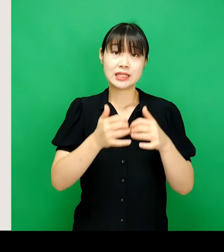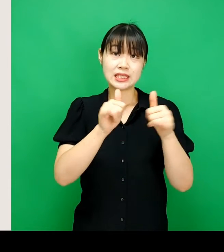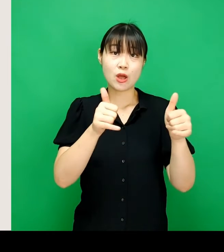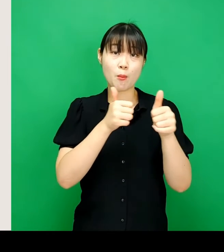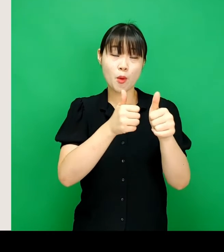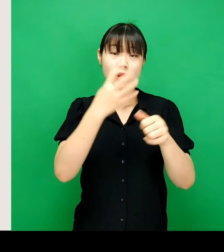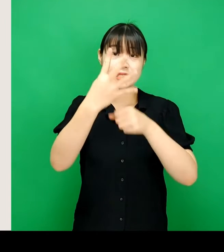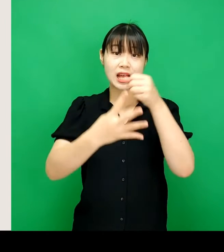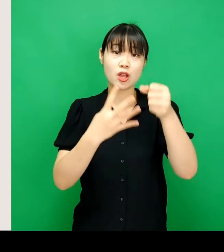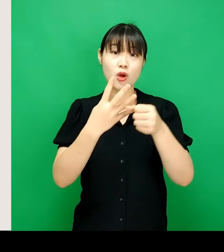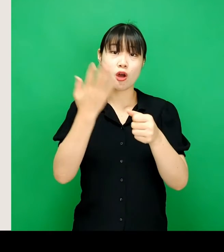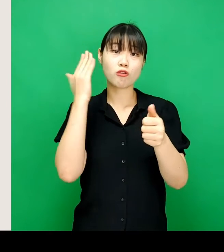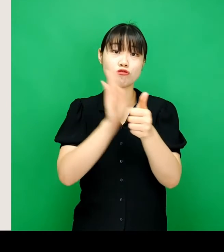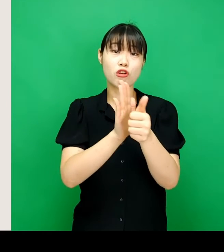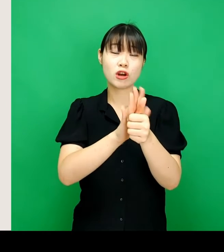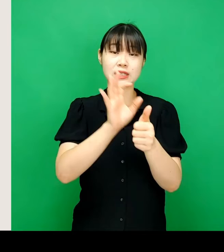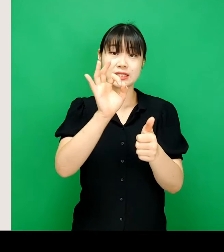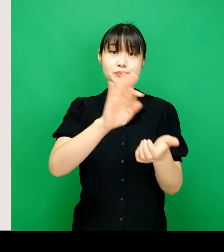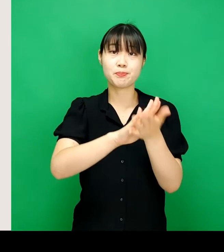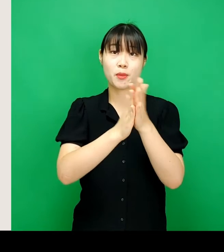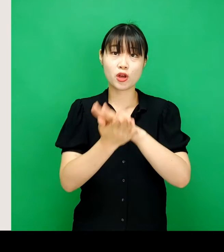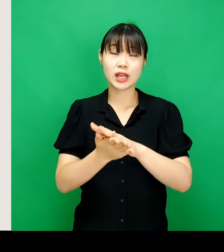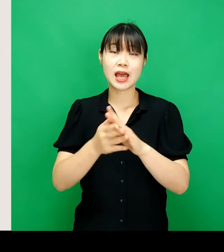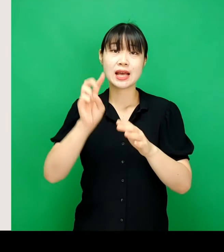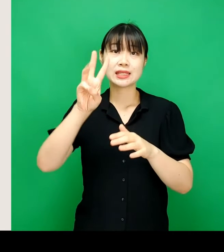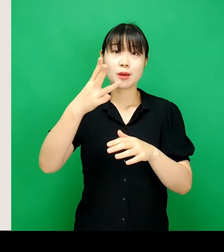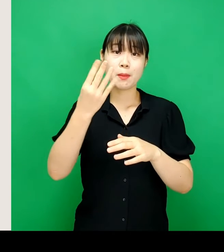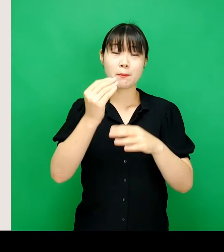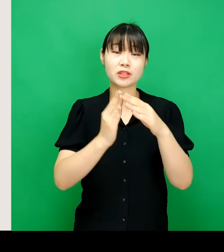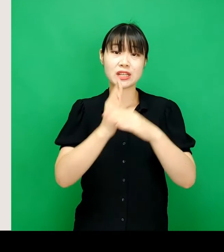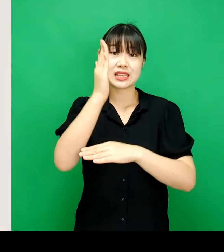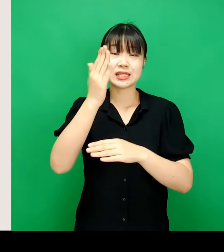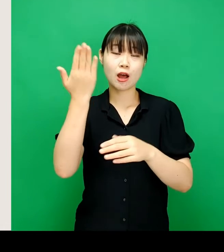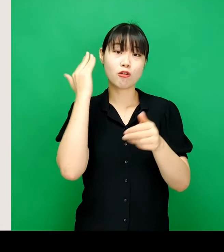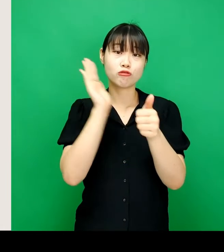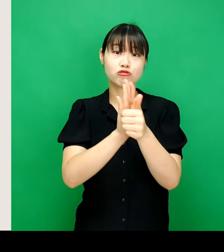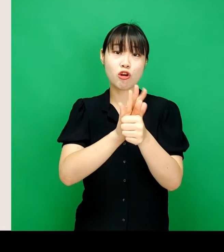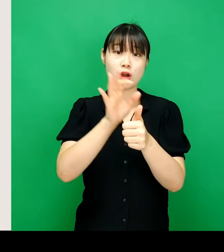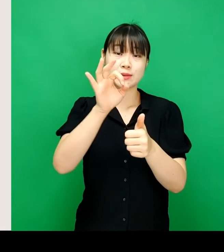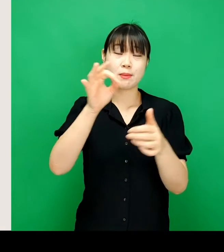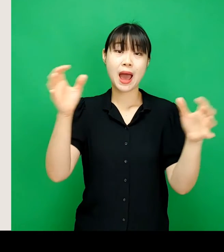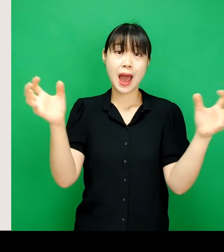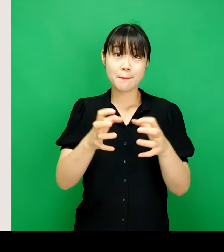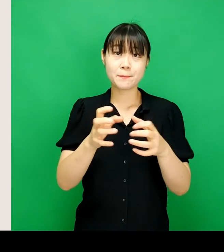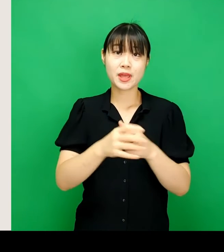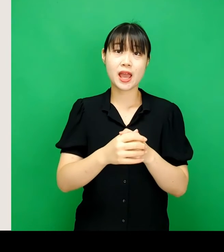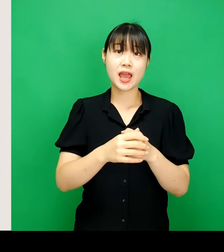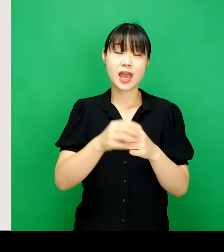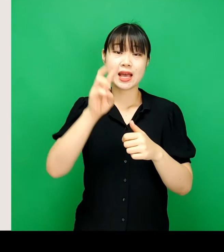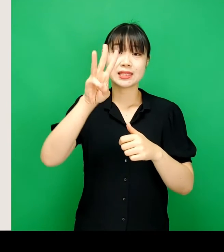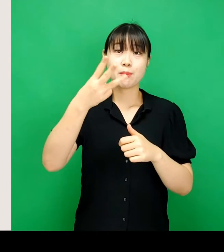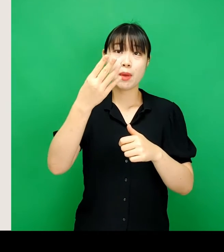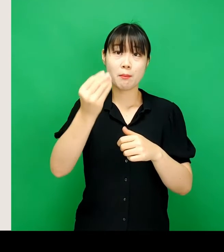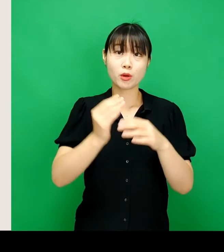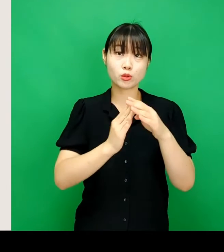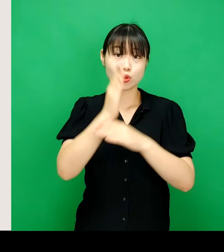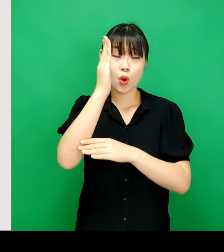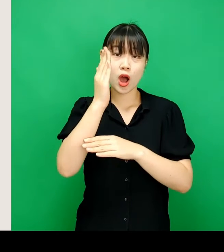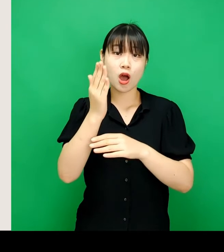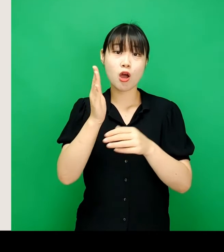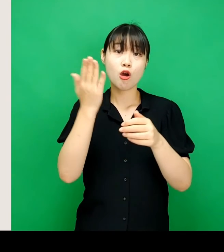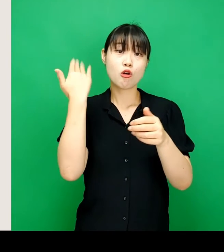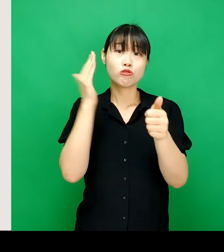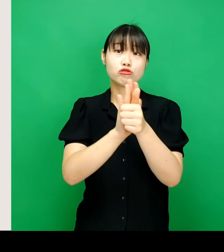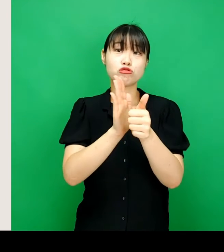의원별 4년간 후원금 변화, 연간 300만 원 이상 후원받은 금액의 합계, 연도별로 300만 원을 초과해